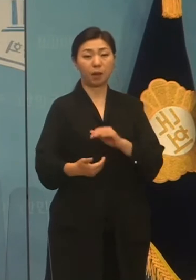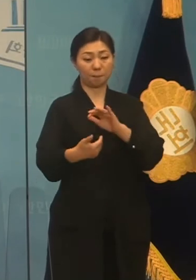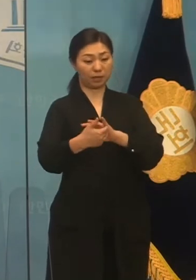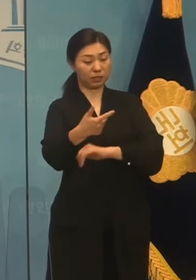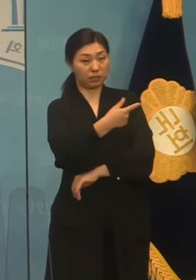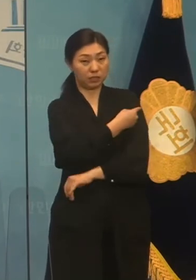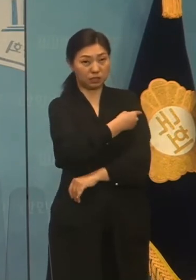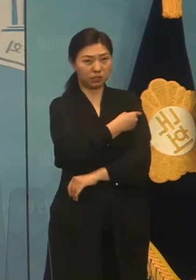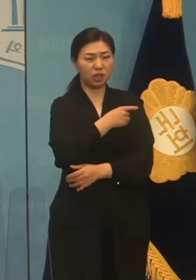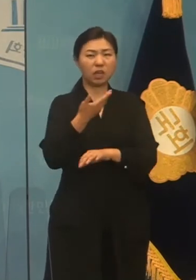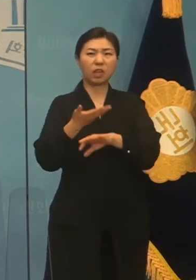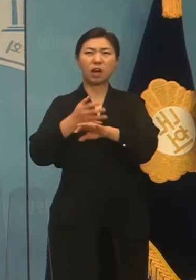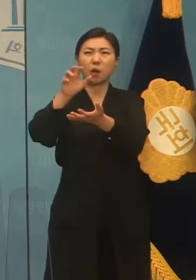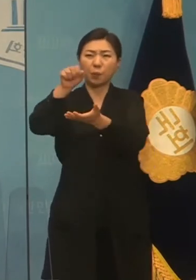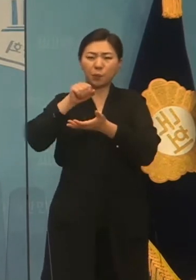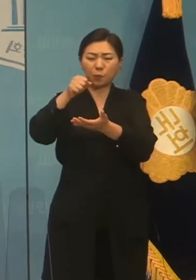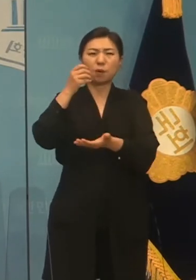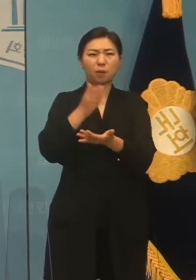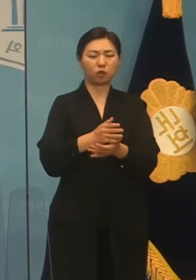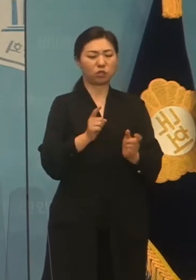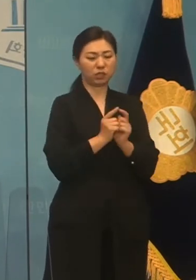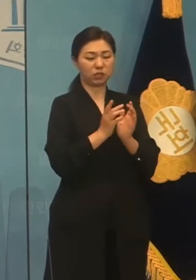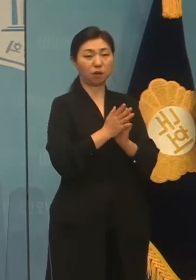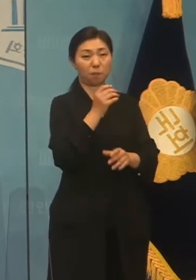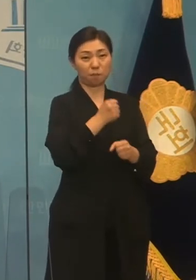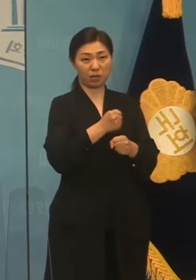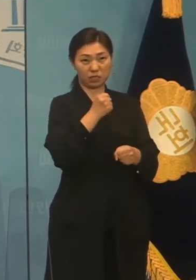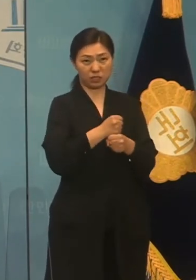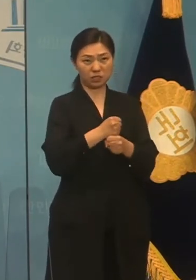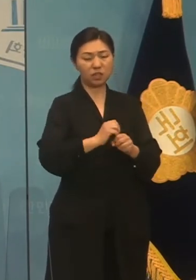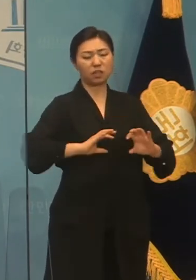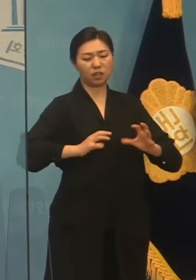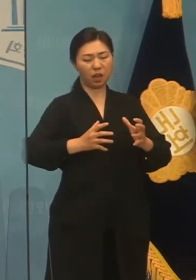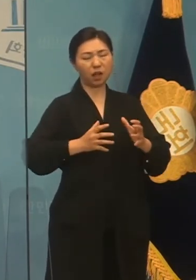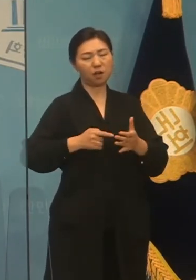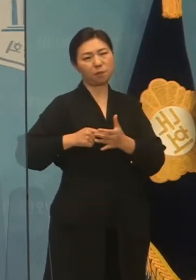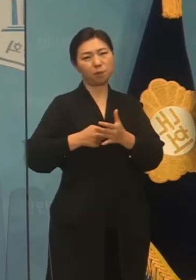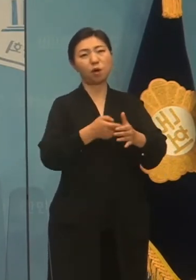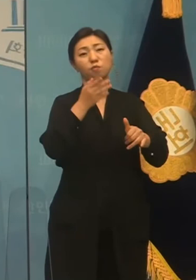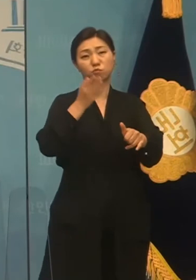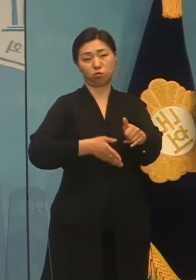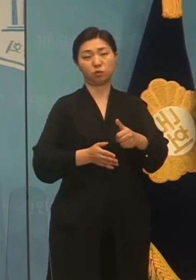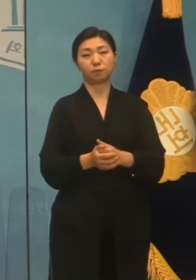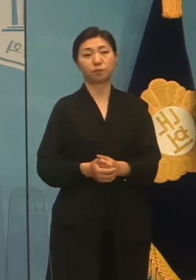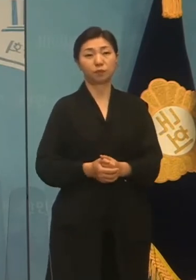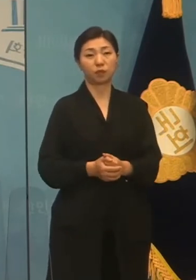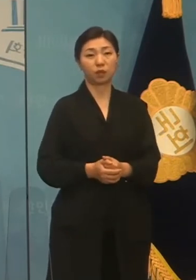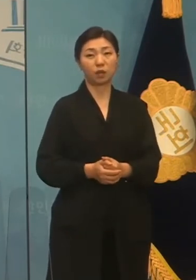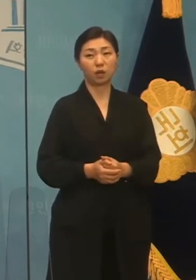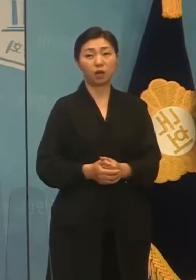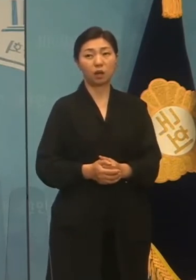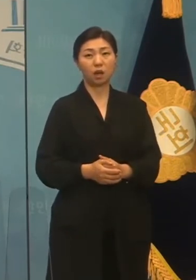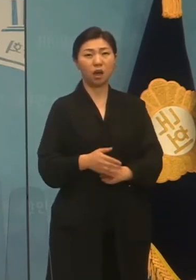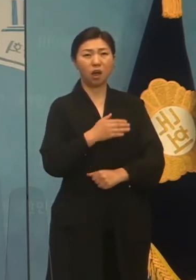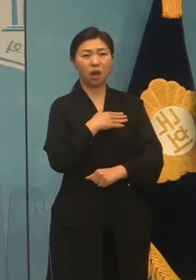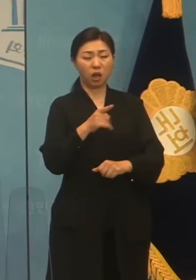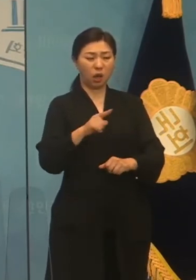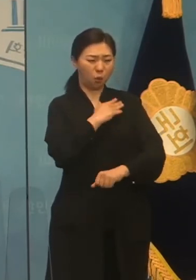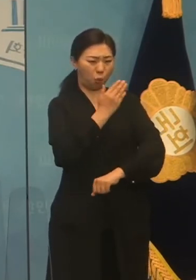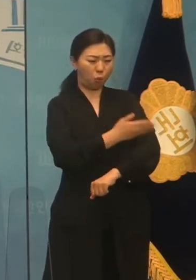길에 국민의 힘이 동참하길 바랍니다. 백신 확보에 관한 아무런 권한 없는 국회의원의